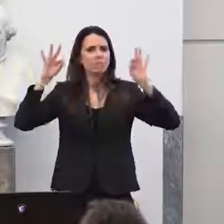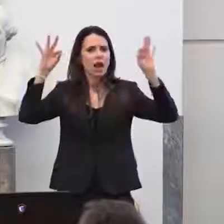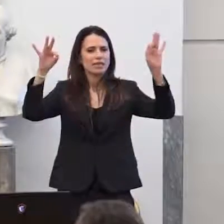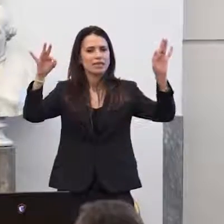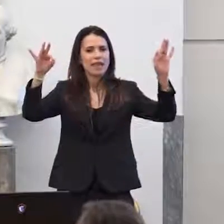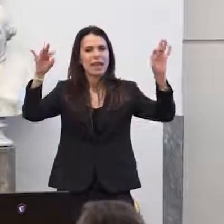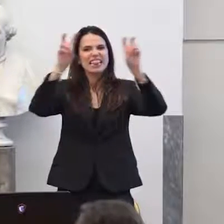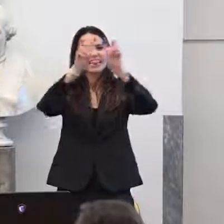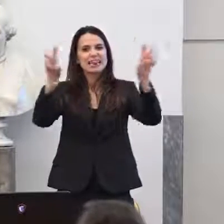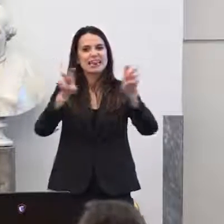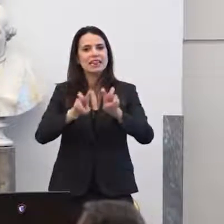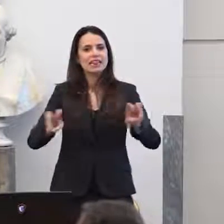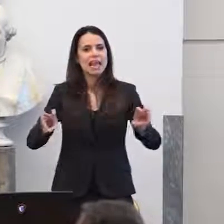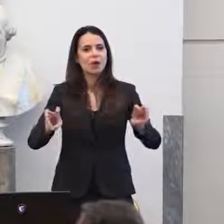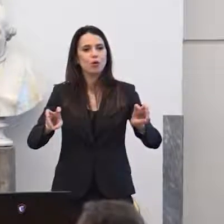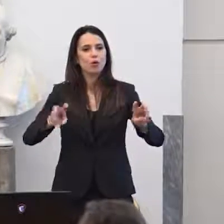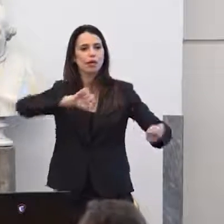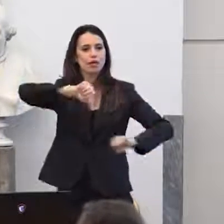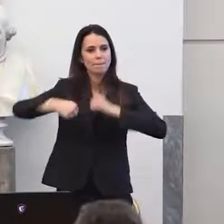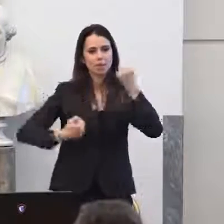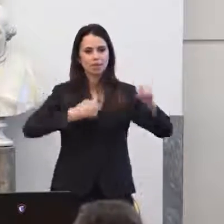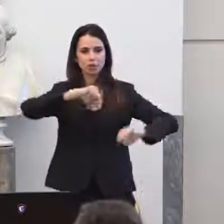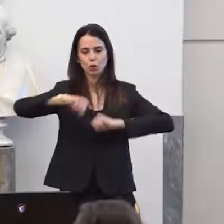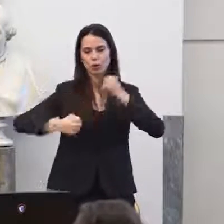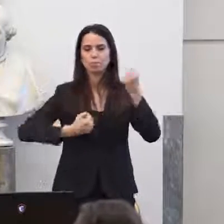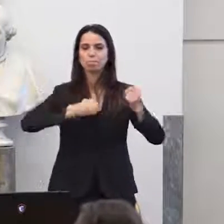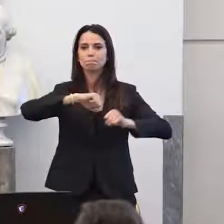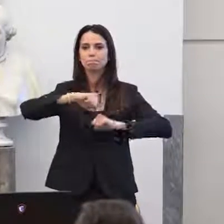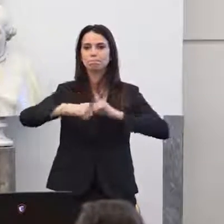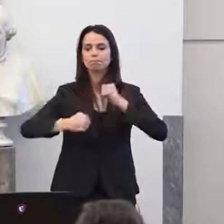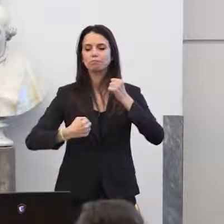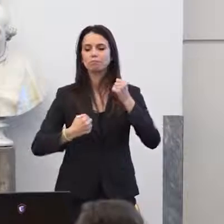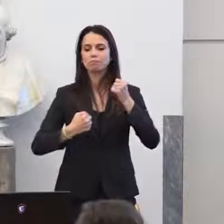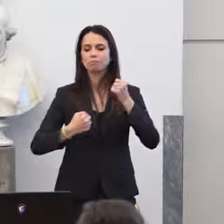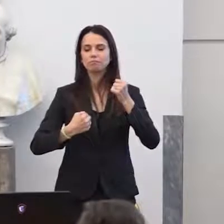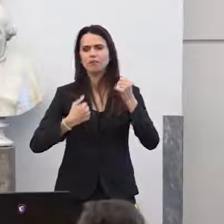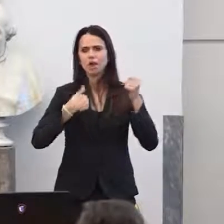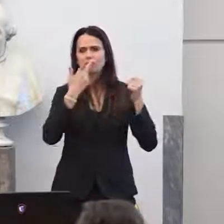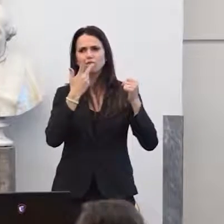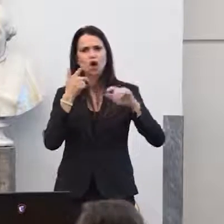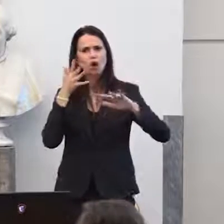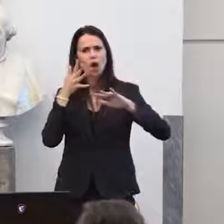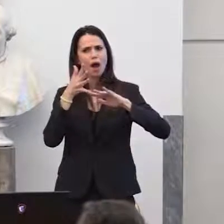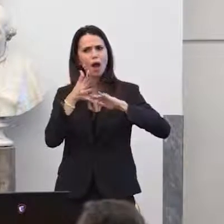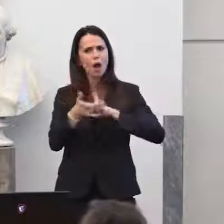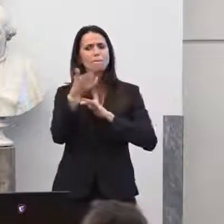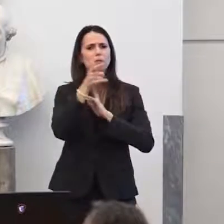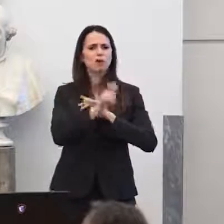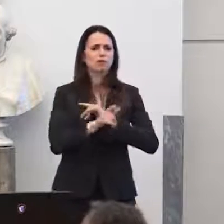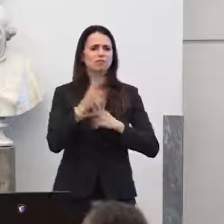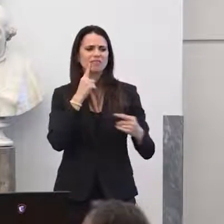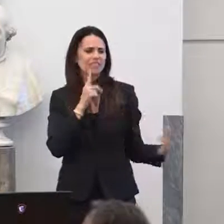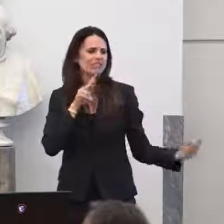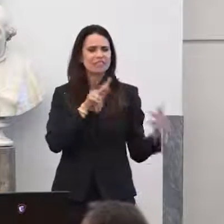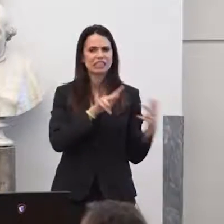neuroriabilitazione? Ve lo voglio un attimo ricordare perché è stato oggetto di anche discussioni con gli organi